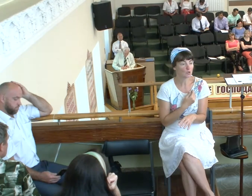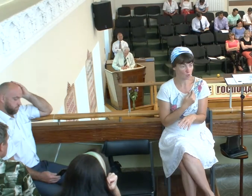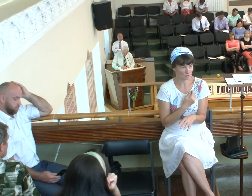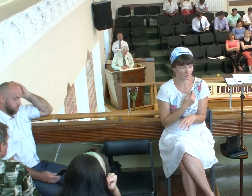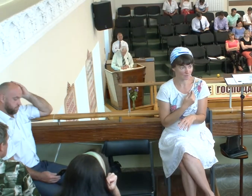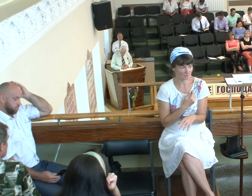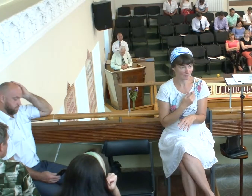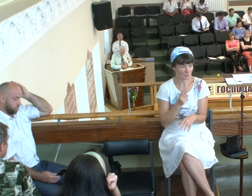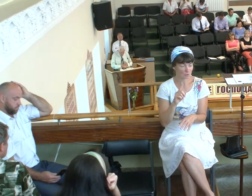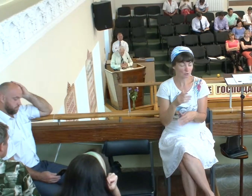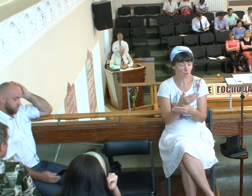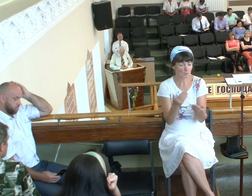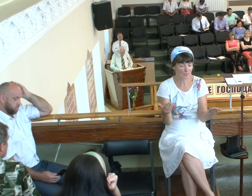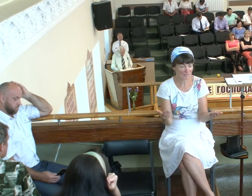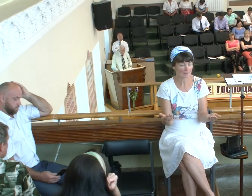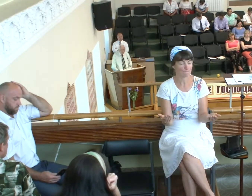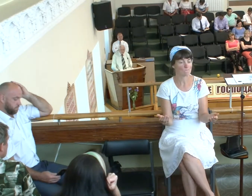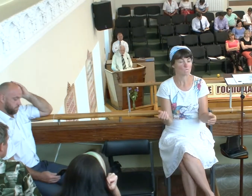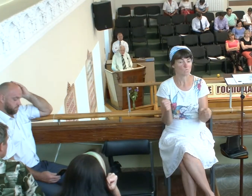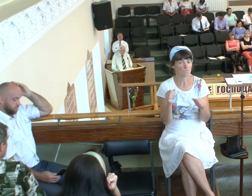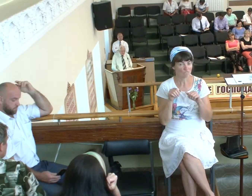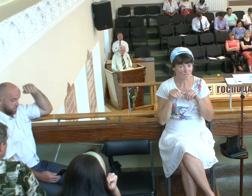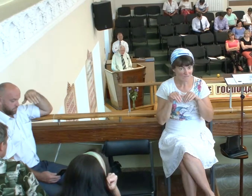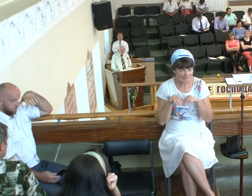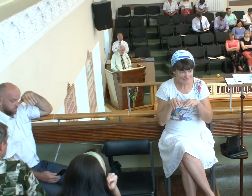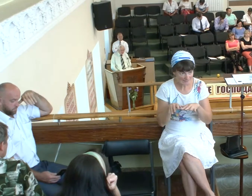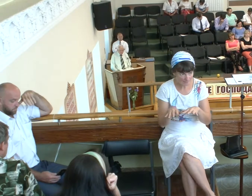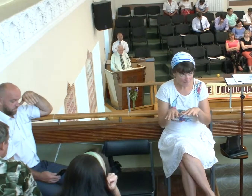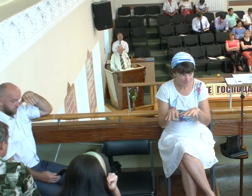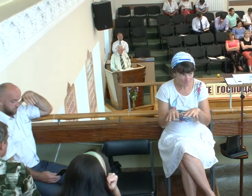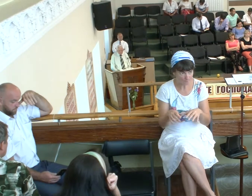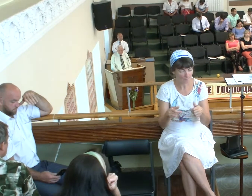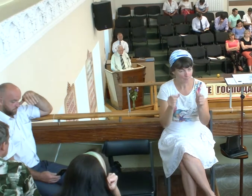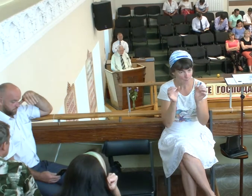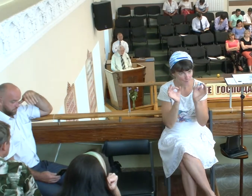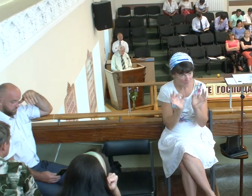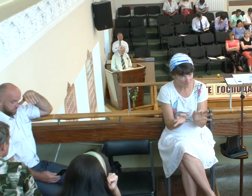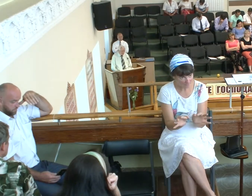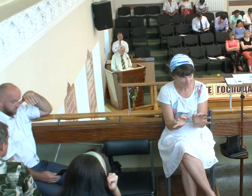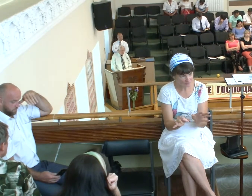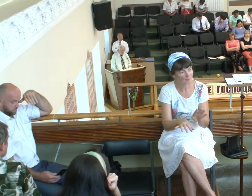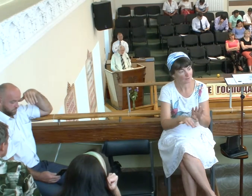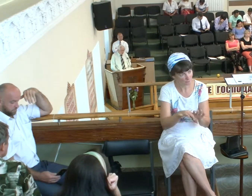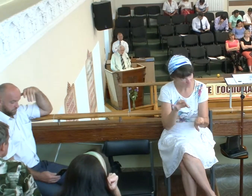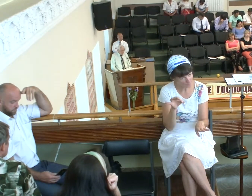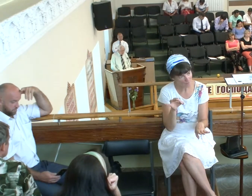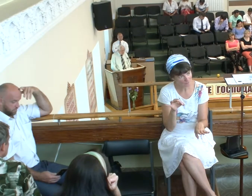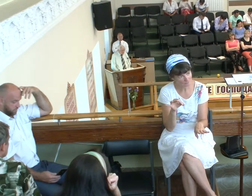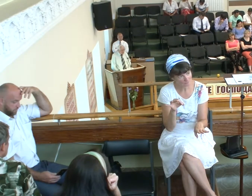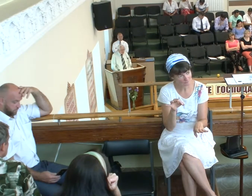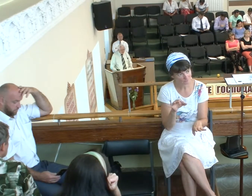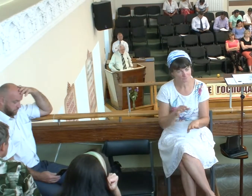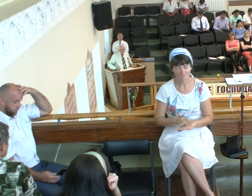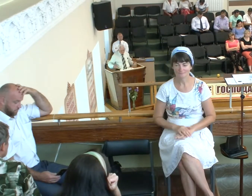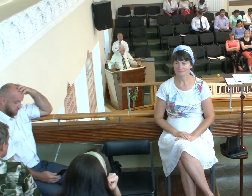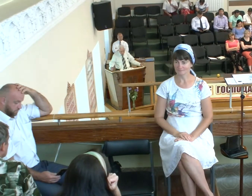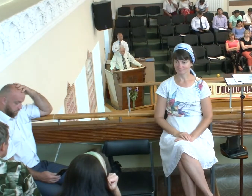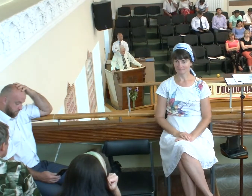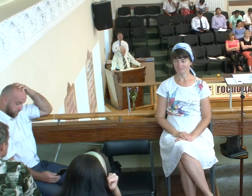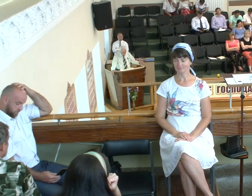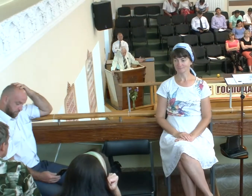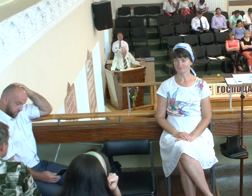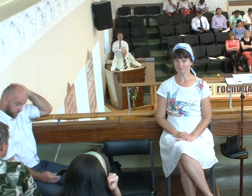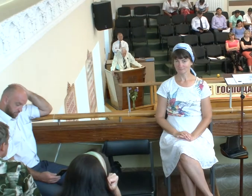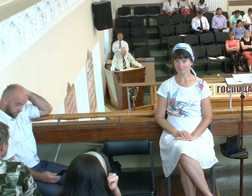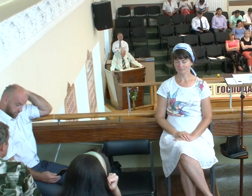в ценности. Апостол Петр, тот же Петр, это седьмая ценность, которую он упоминает в своем